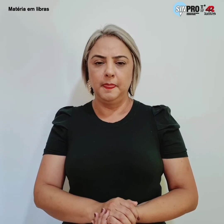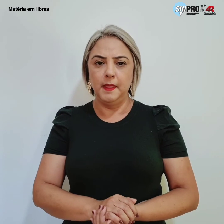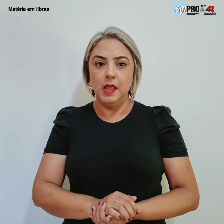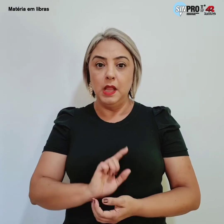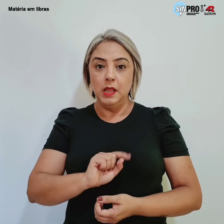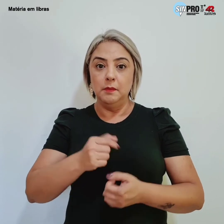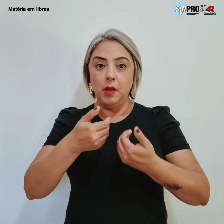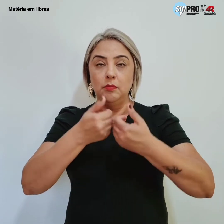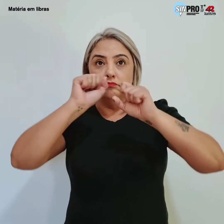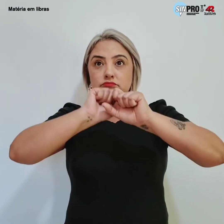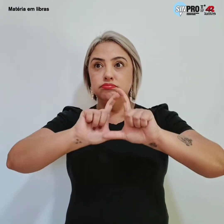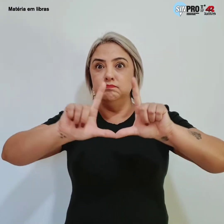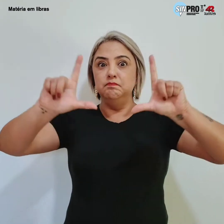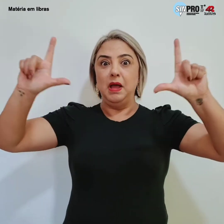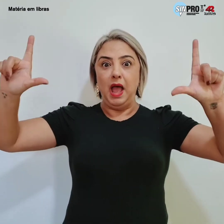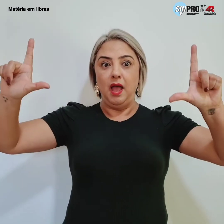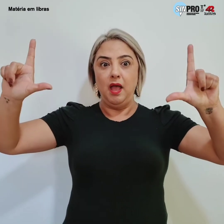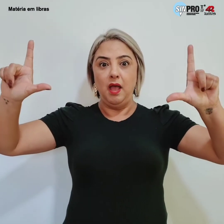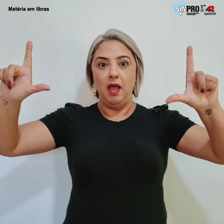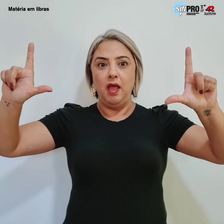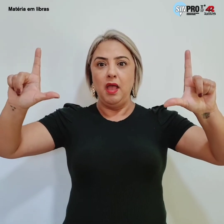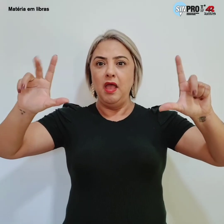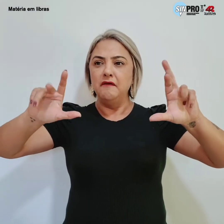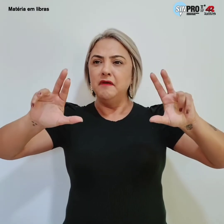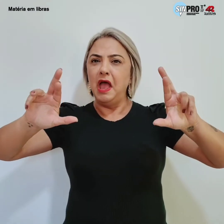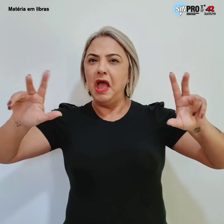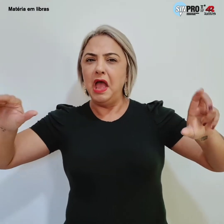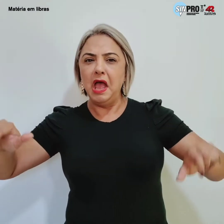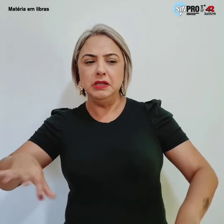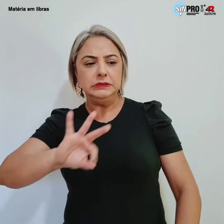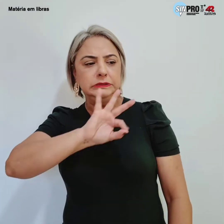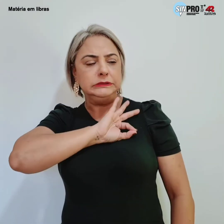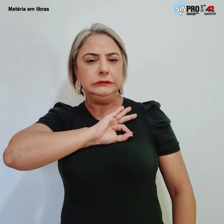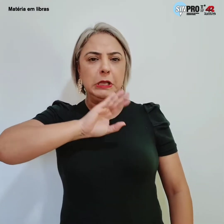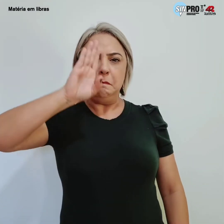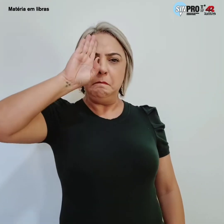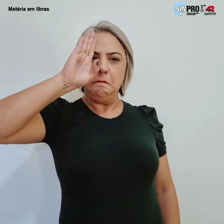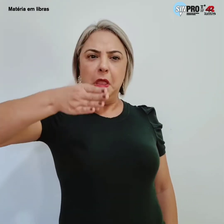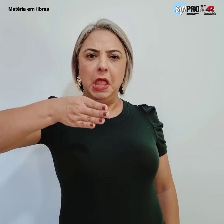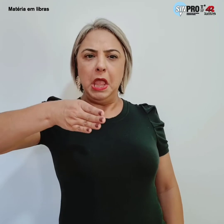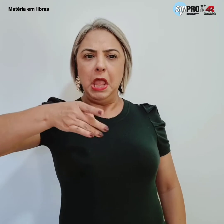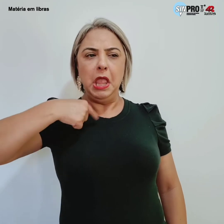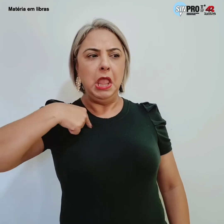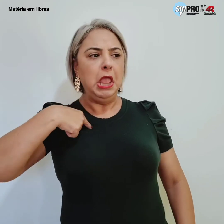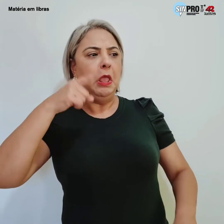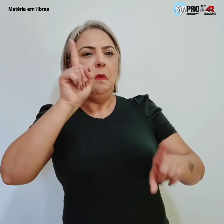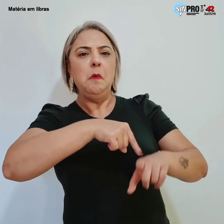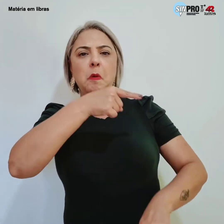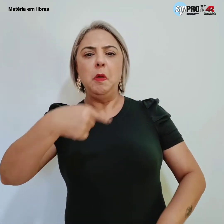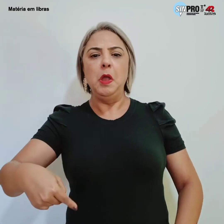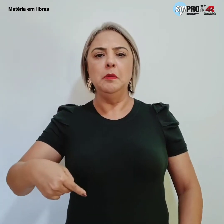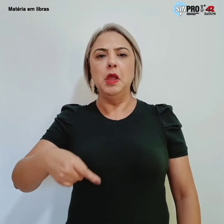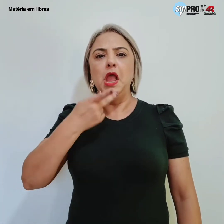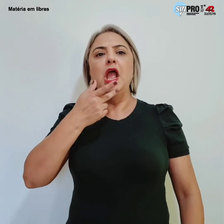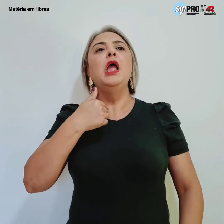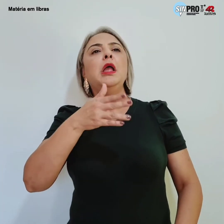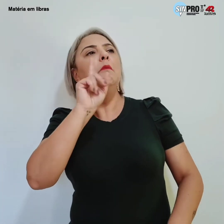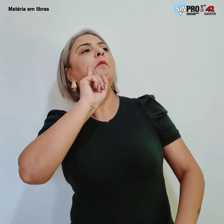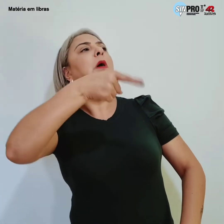Minutos após a abertura da faixa, dezenas de policiais militares coibiram o ato e determinaram a